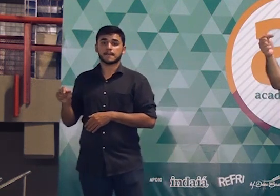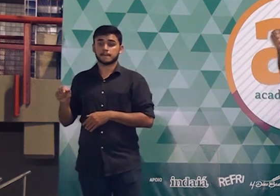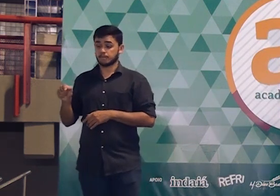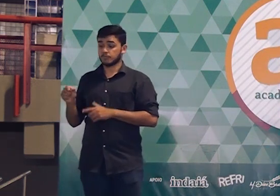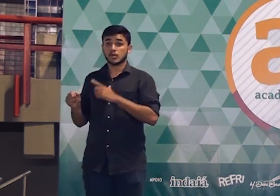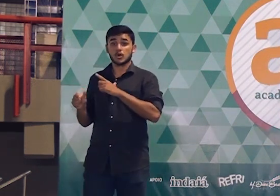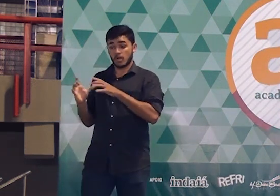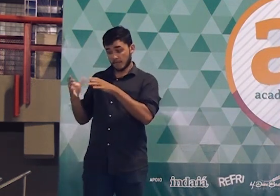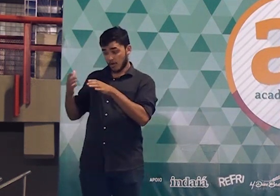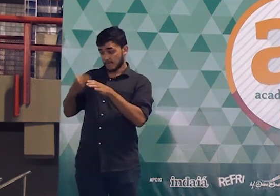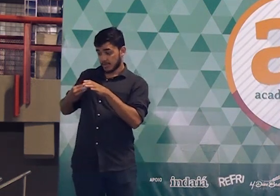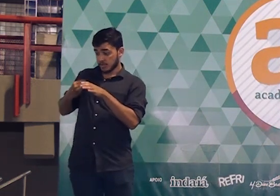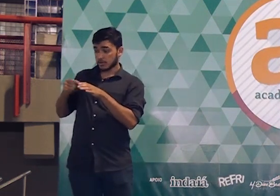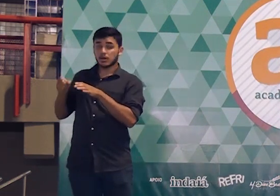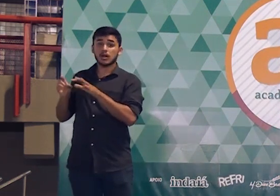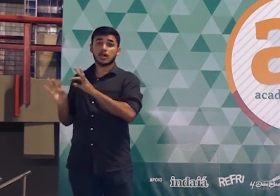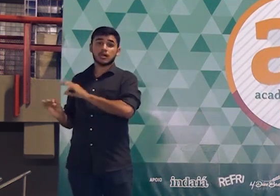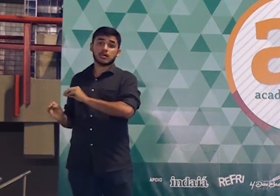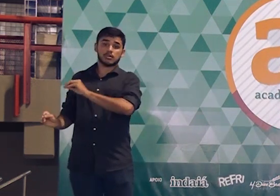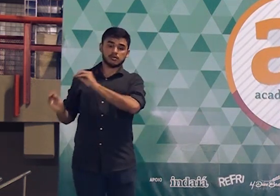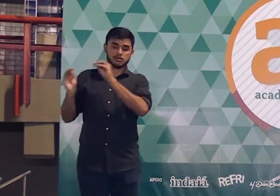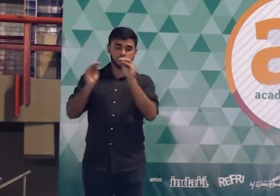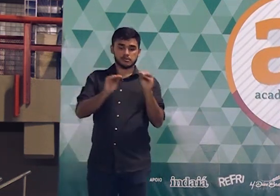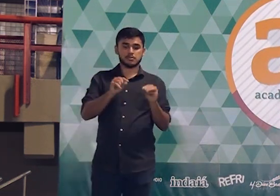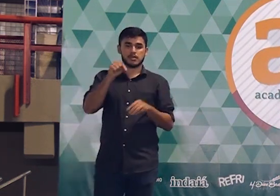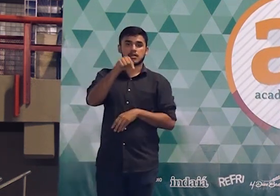Quando eu chego naquele lugar, eu sou um